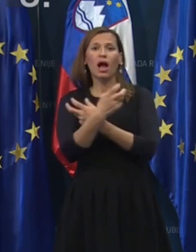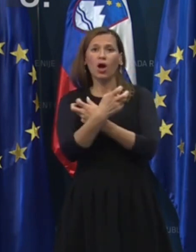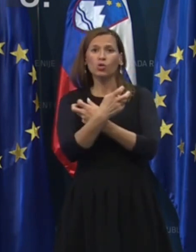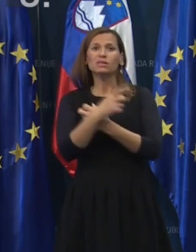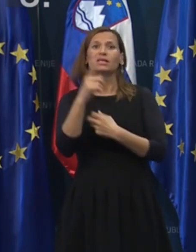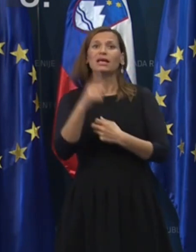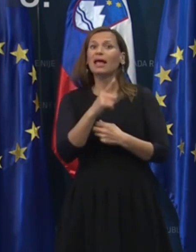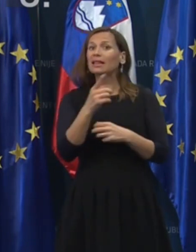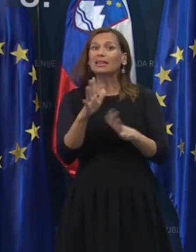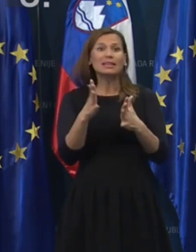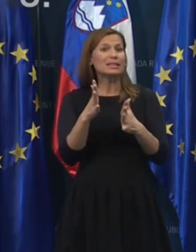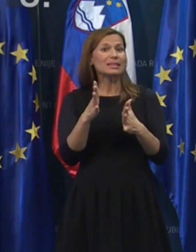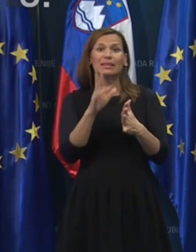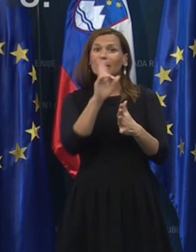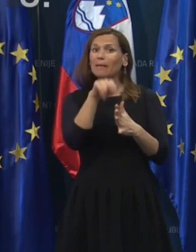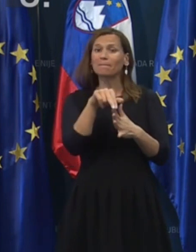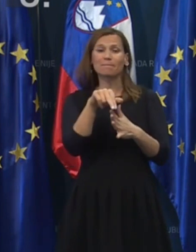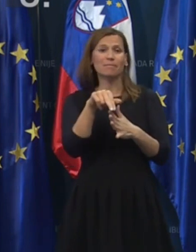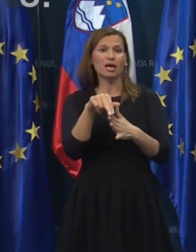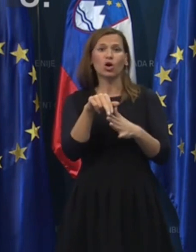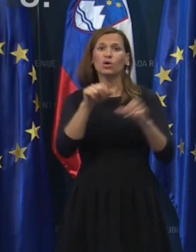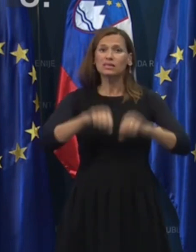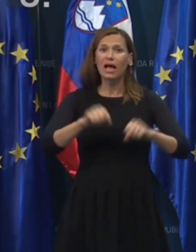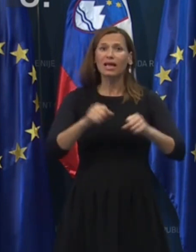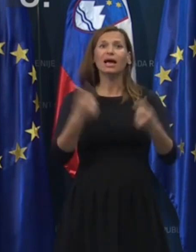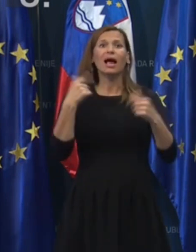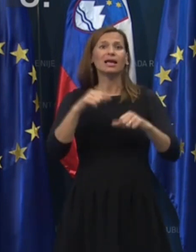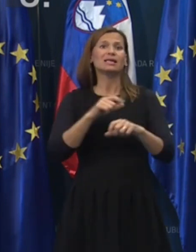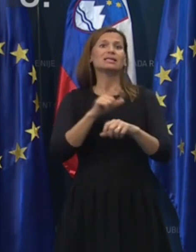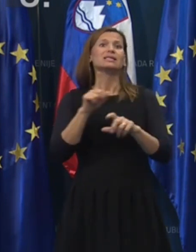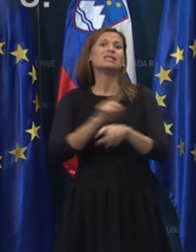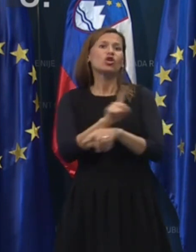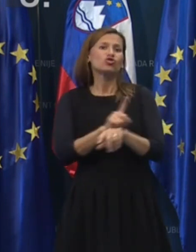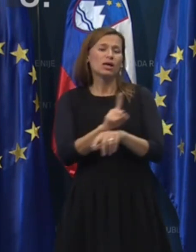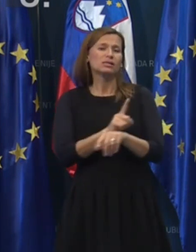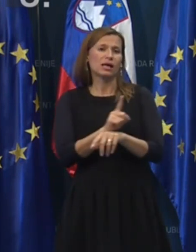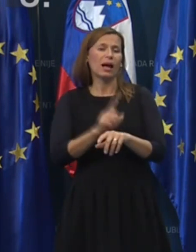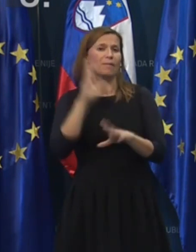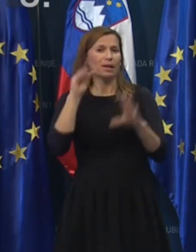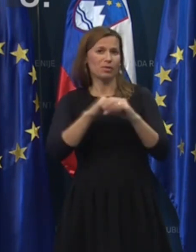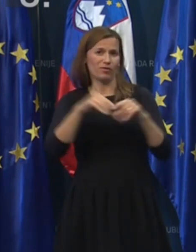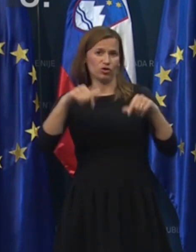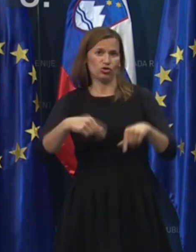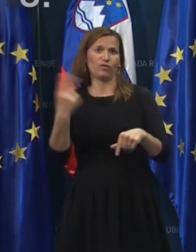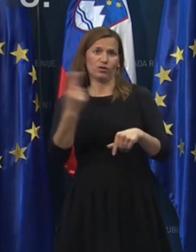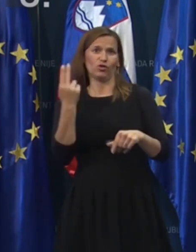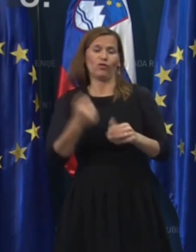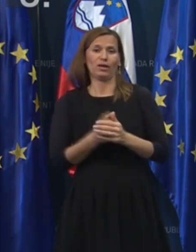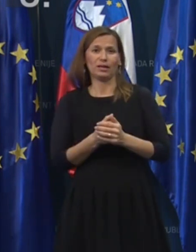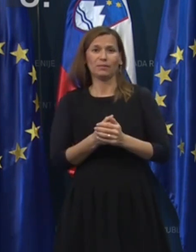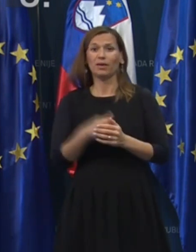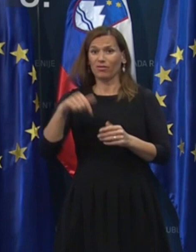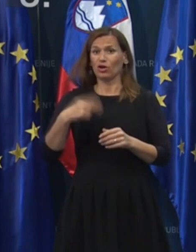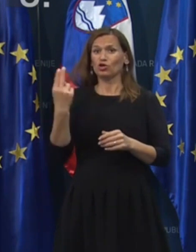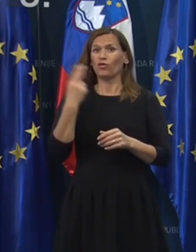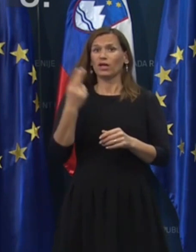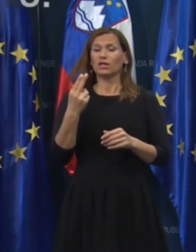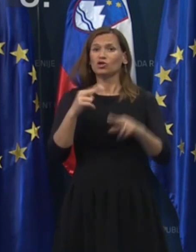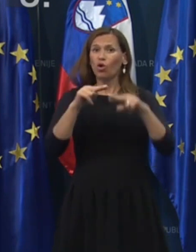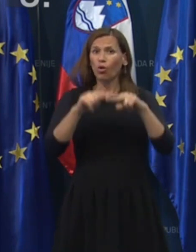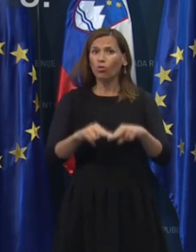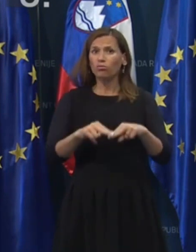Avstrije in nimajo stalnega ali začasnega prebivališča v Sloveniji. V Sloveniji so obtičali